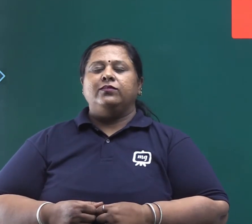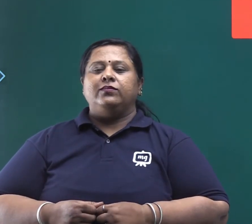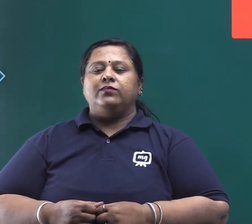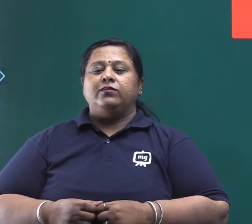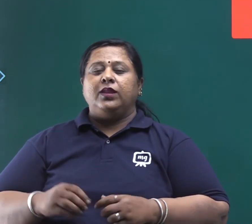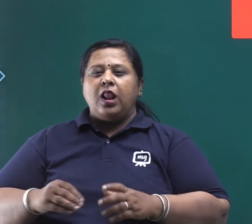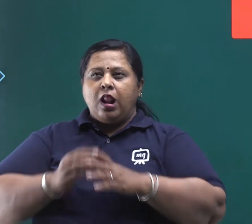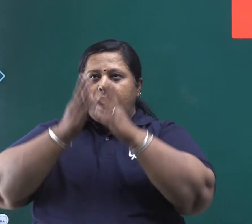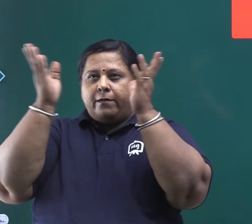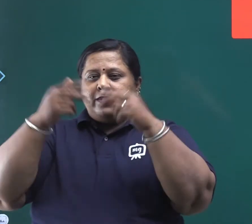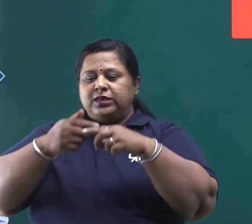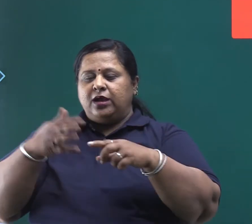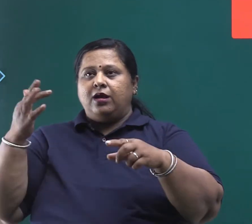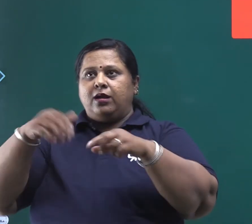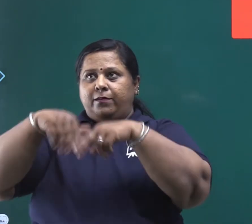खंबे के गिरने पर